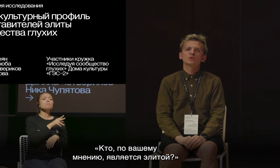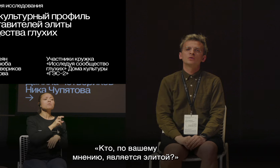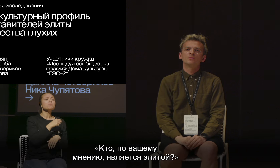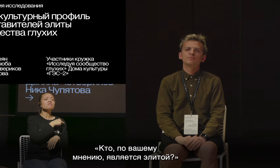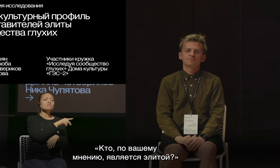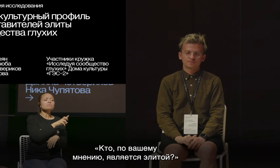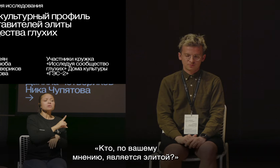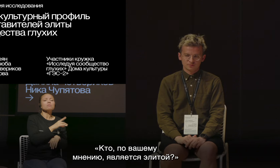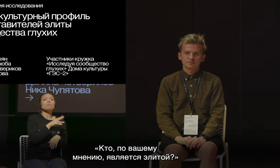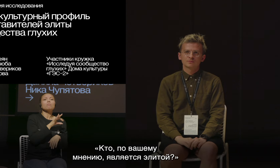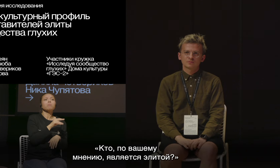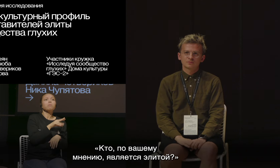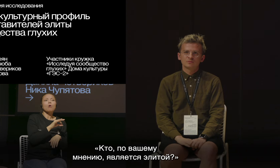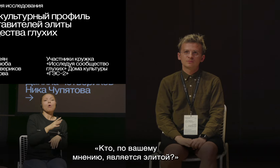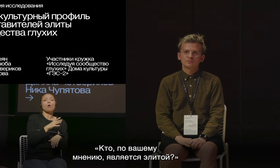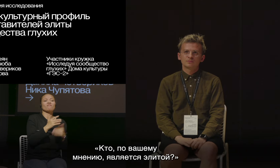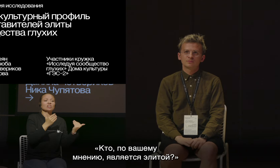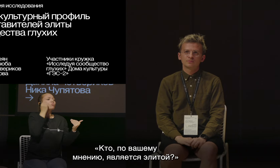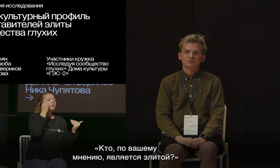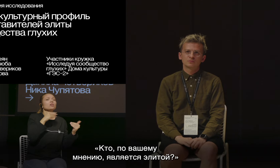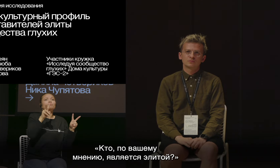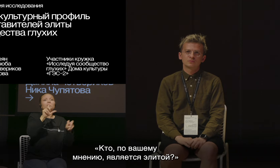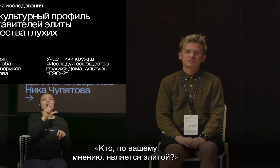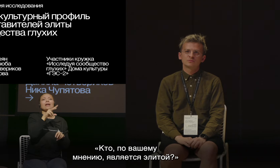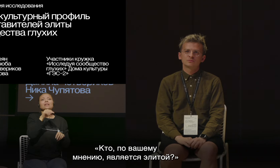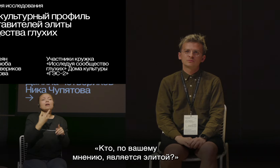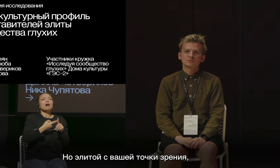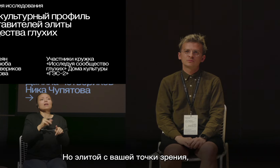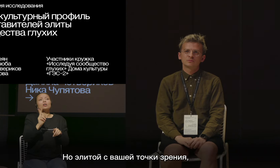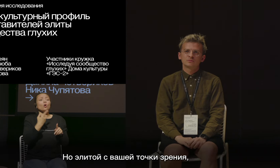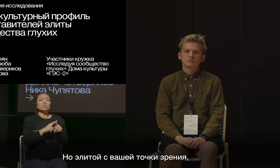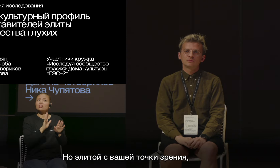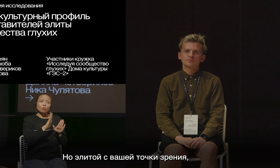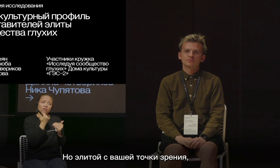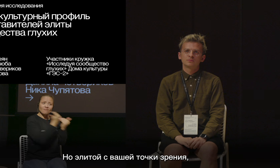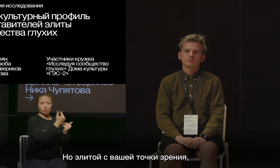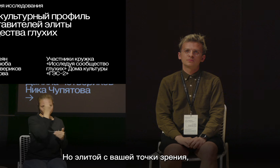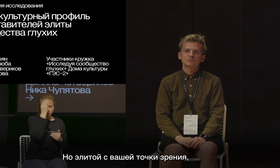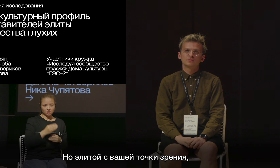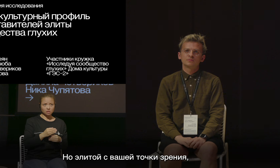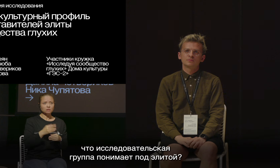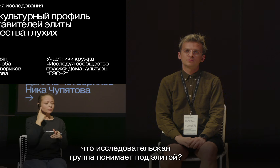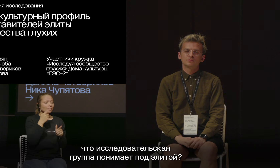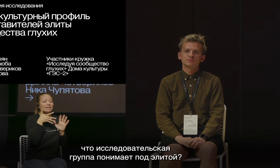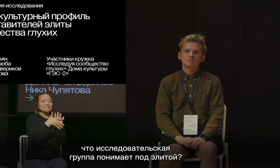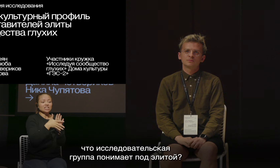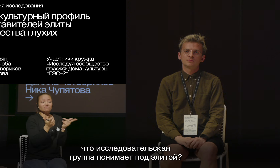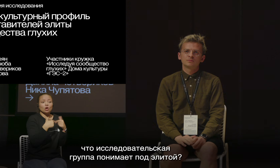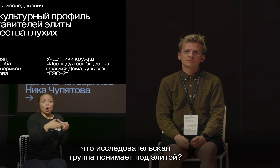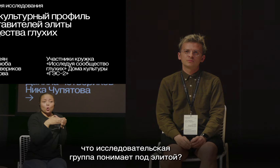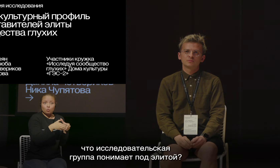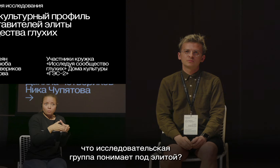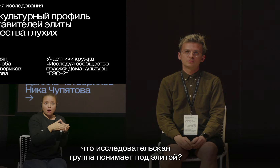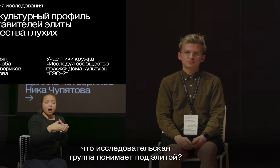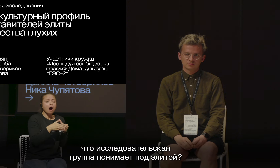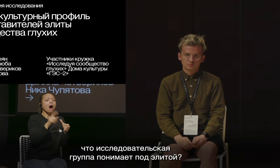мнению, является элитой, но как бы элитой с вашей точки зрения, исследовательская группа понимает под элитой